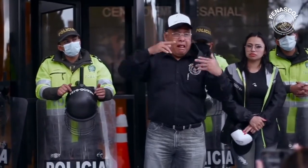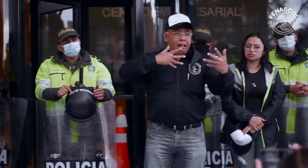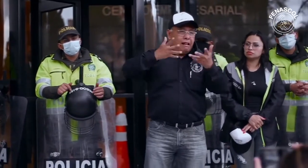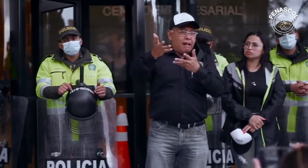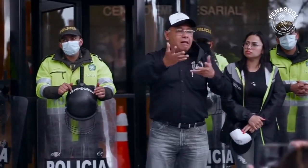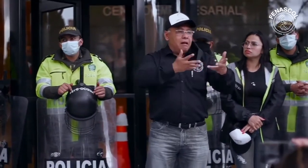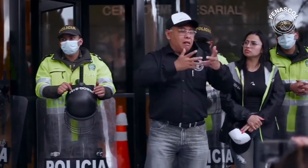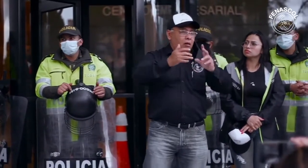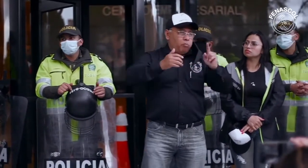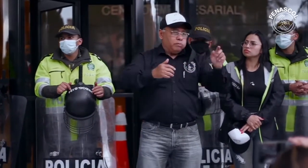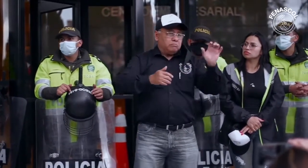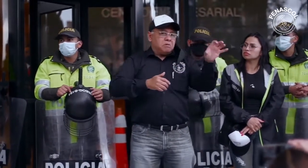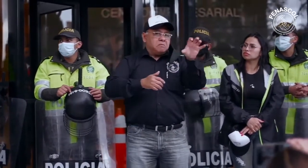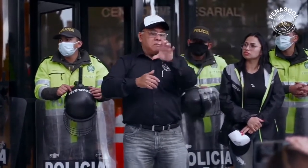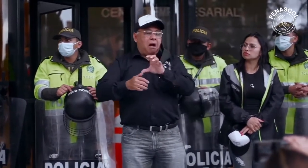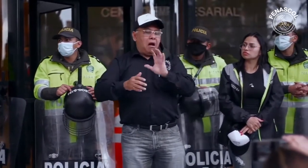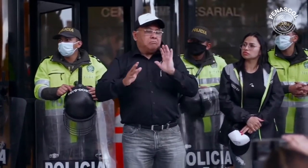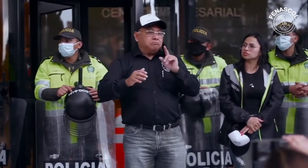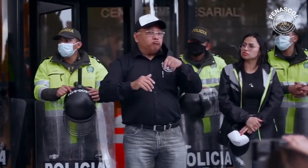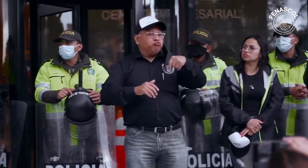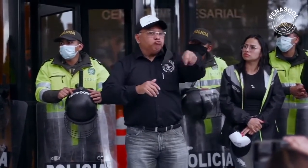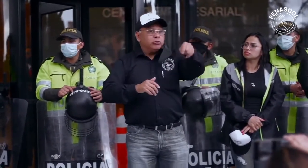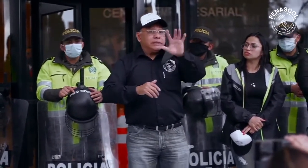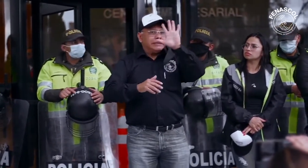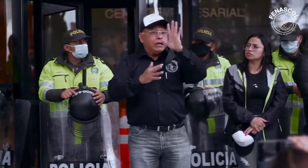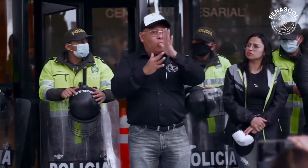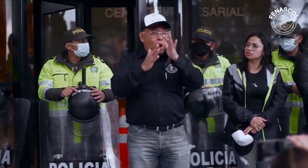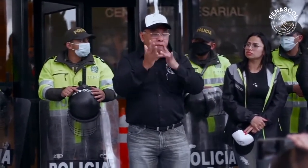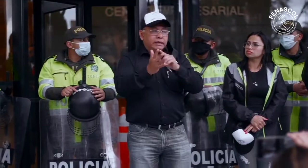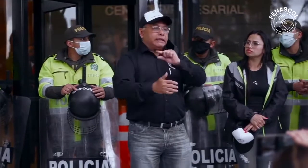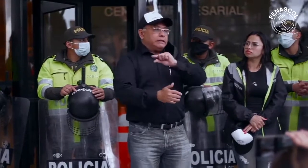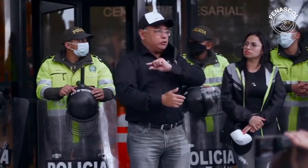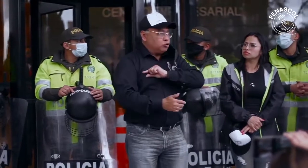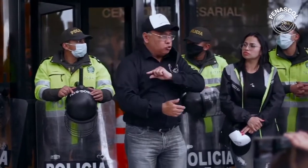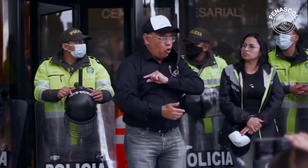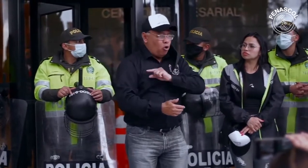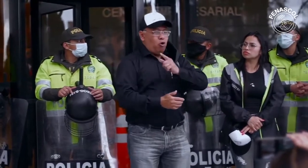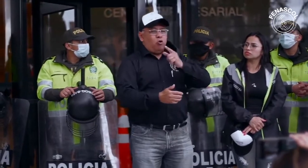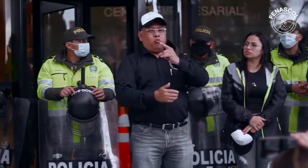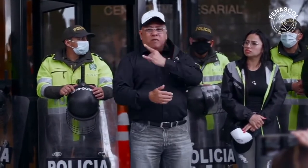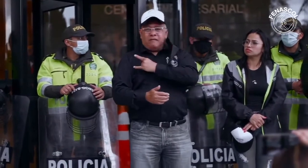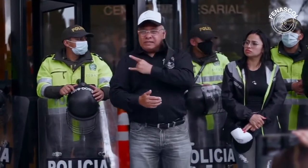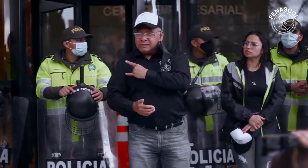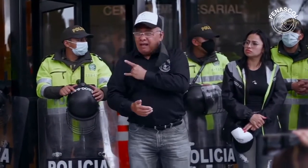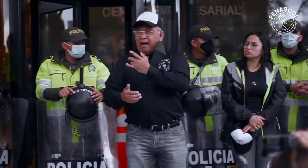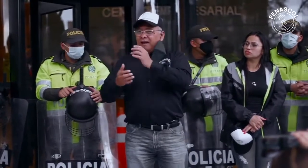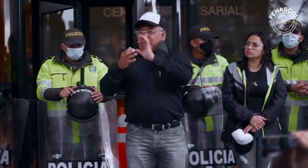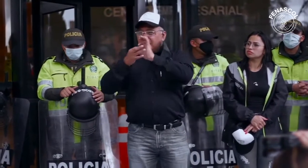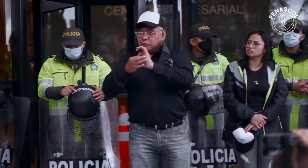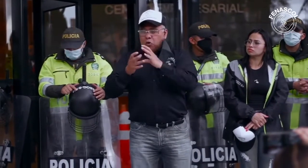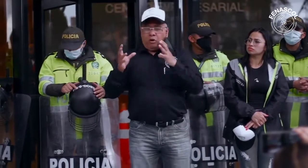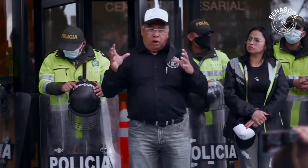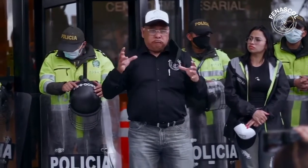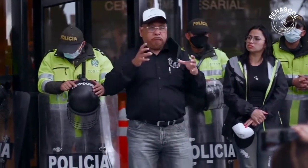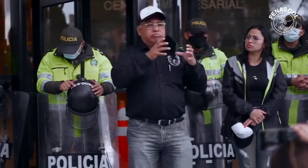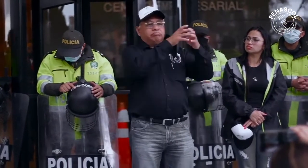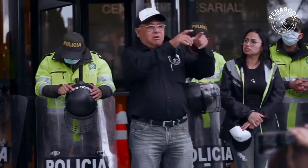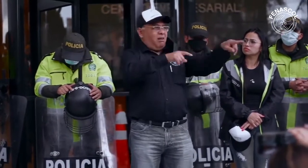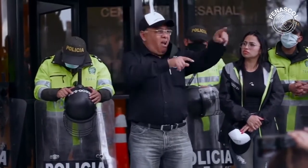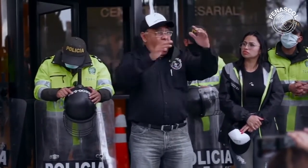nos estuvo acompañando en ese diálogo junto con otras personas. Y el próximo 5 de abril también estará con nosotros